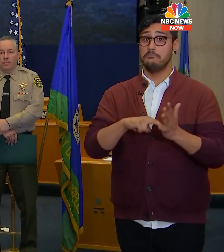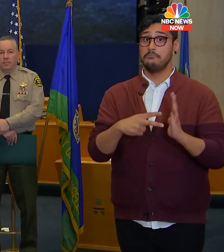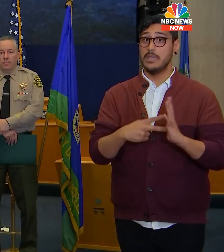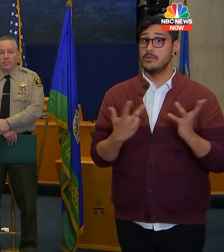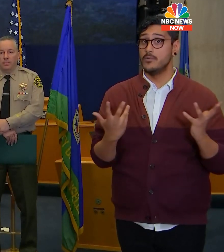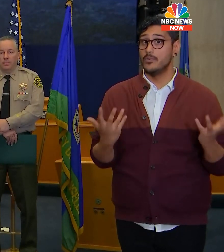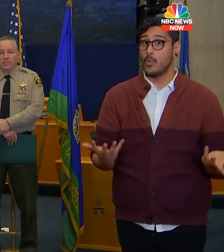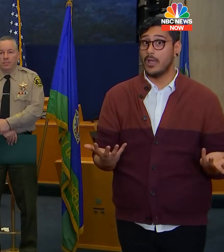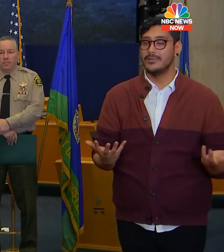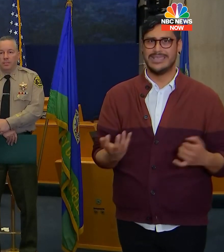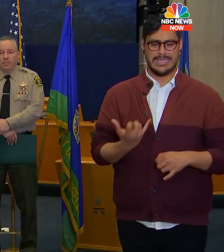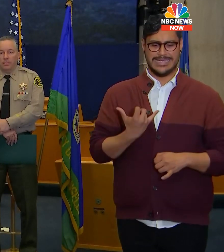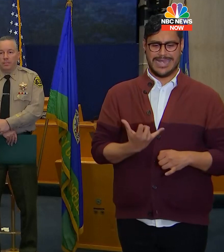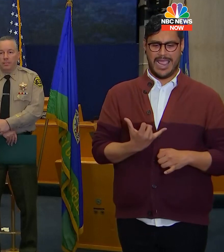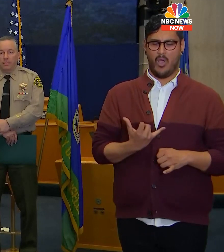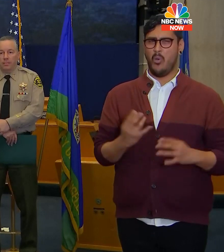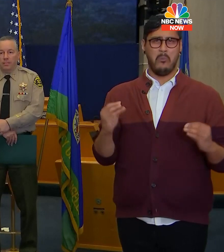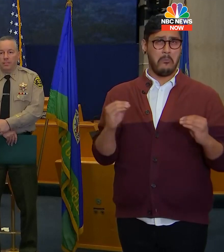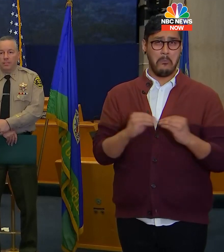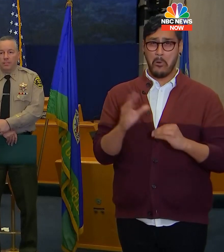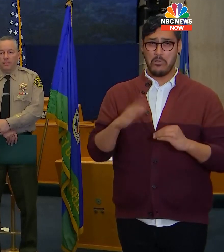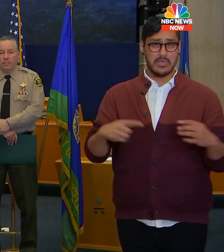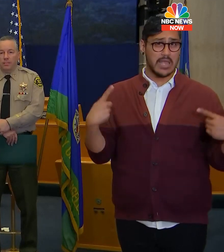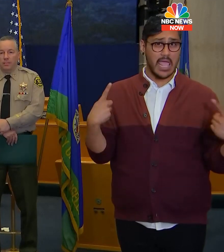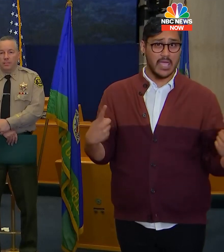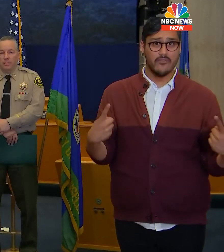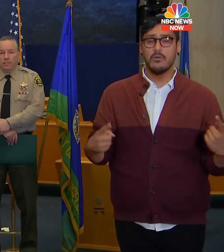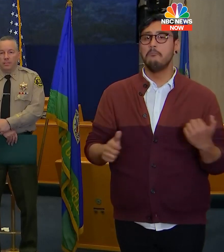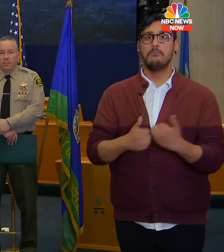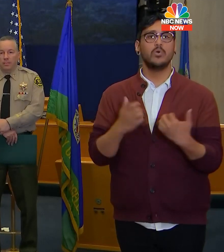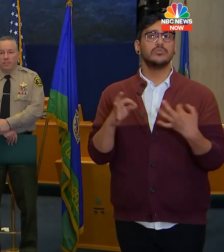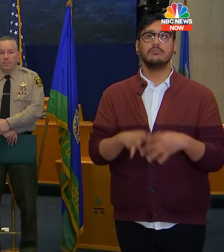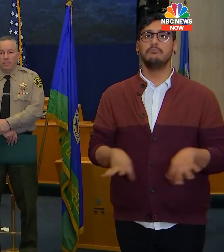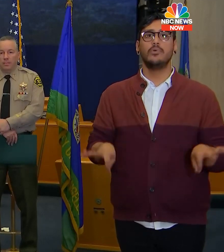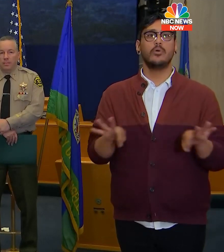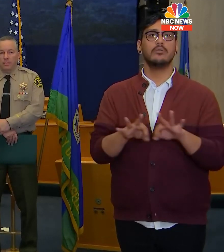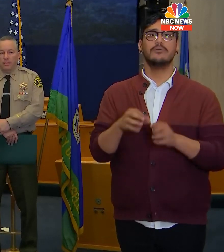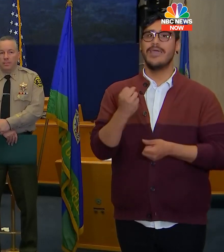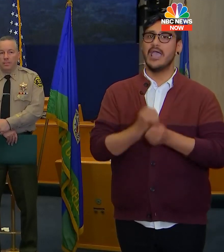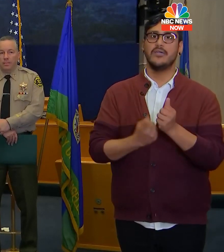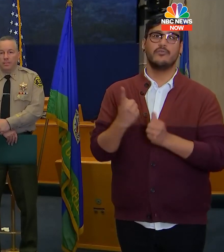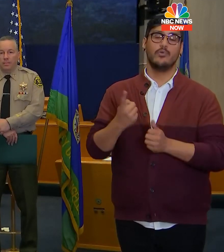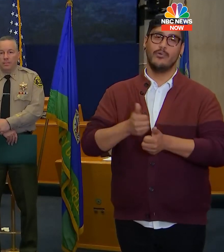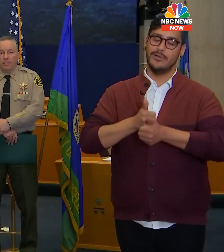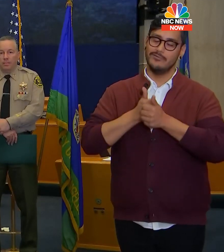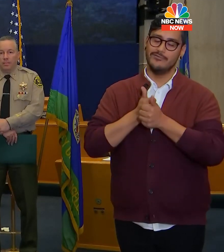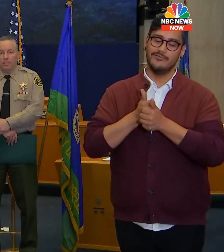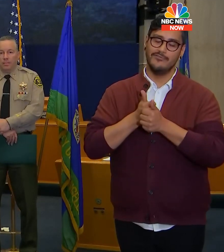más importante ahora que más que nunca que todos cumplan a los